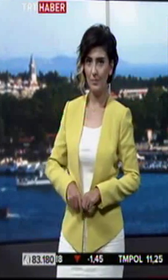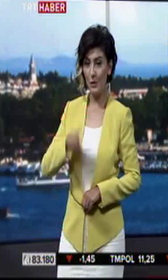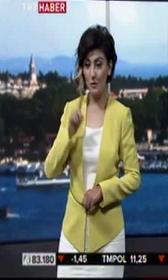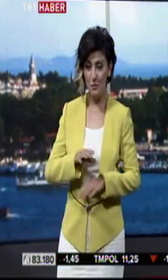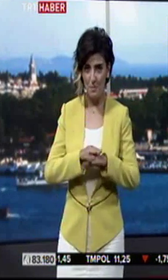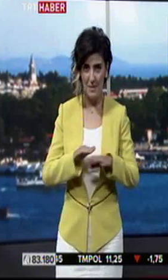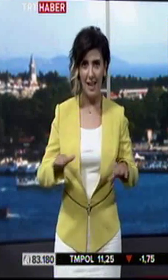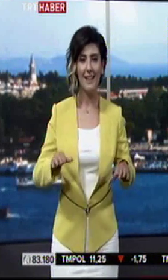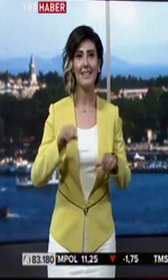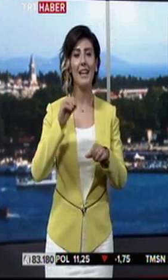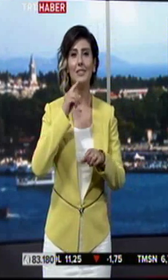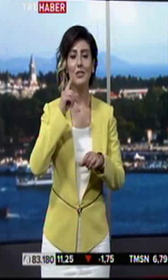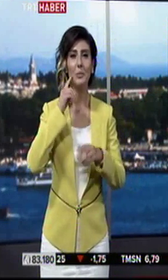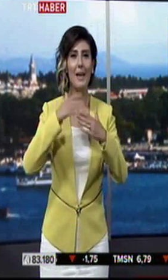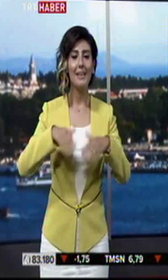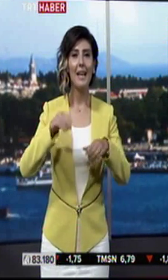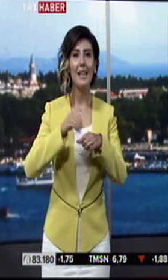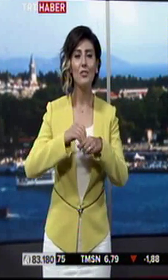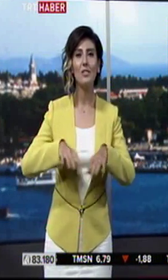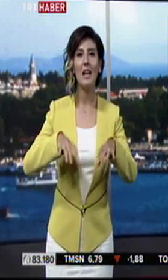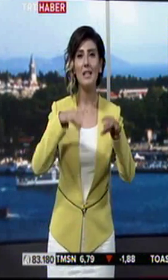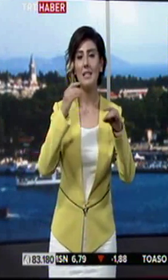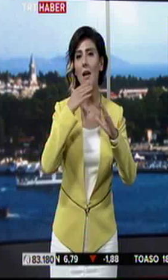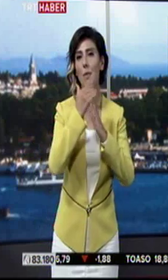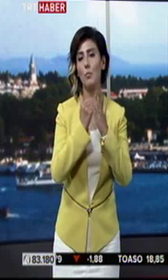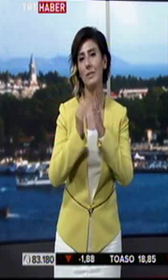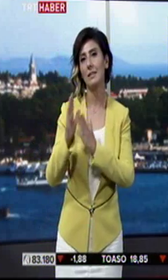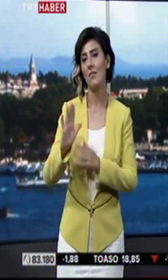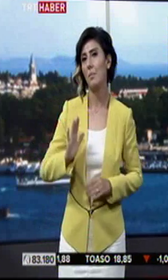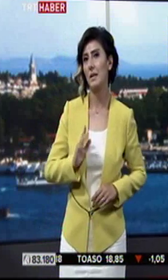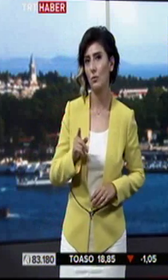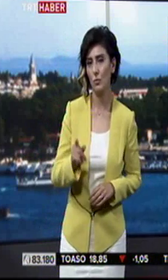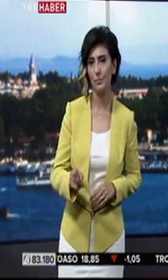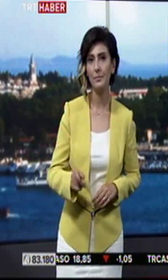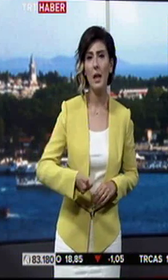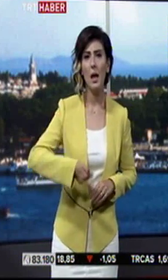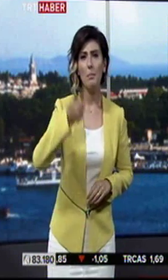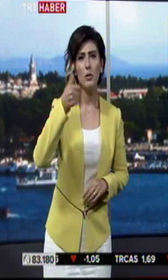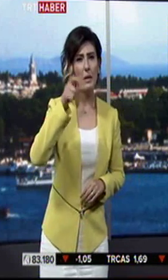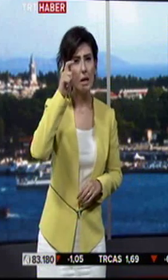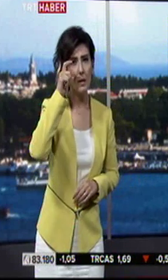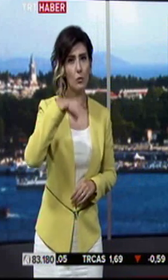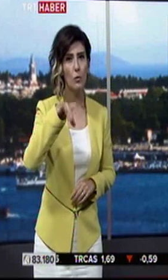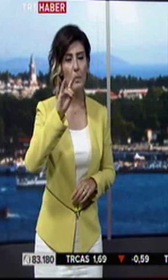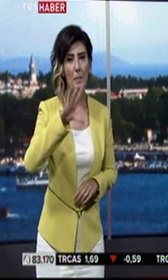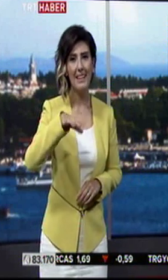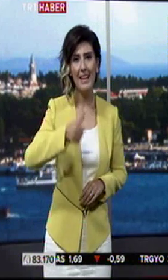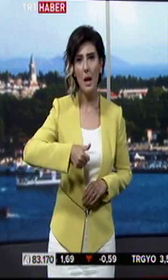Erken Haber Kuşağımız işitme engelliler için hazırladığımız haberlerle devam ediyor. Başbakan Ahmet Davutoğlu, MHP Genel